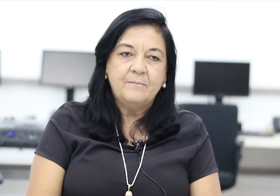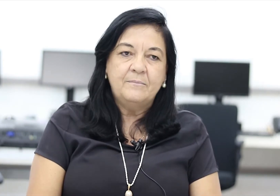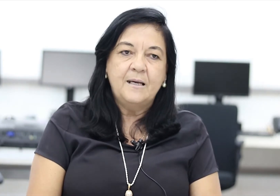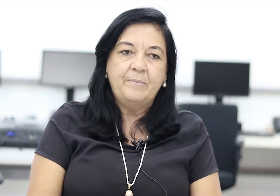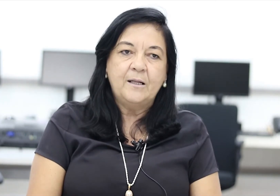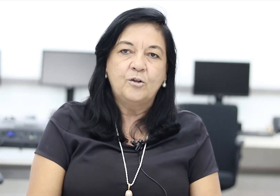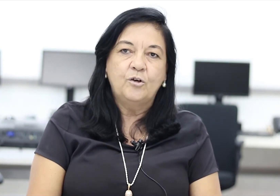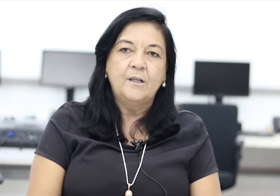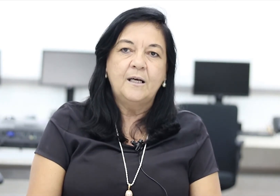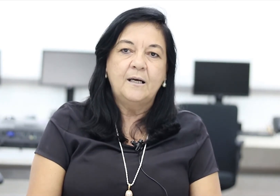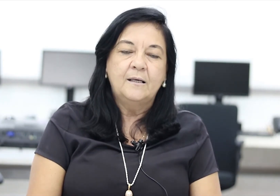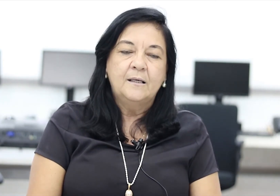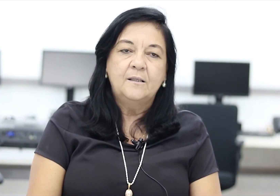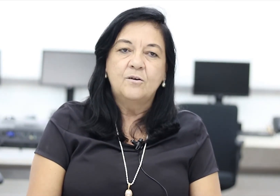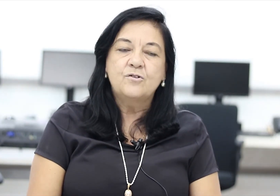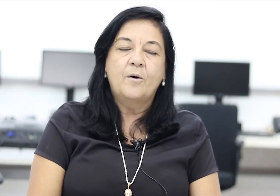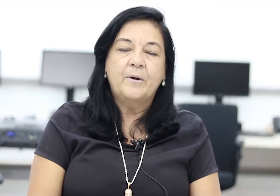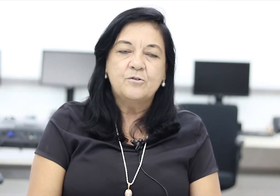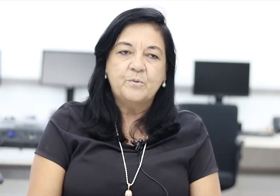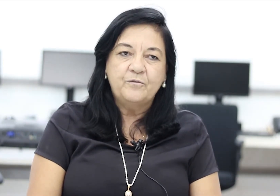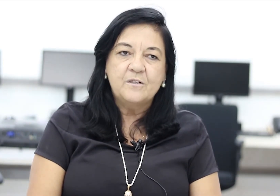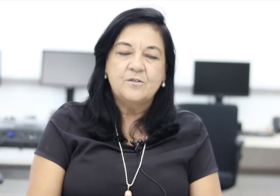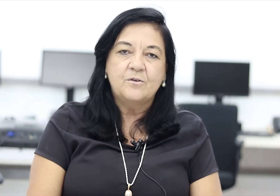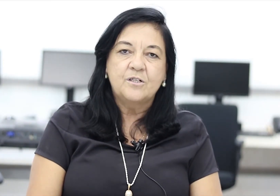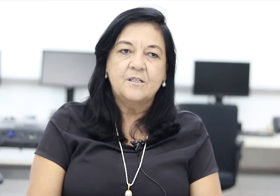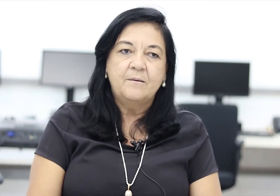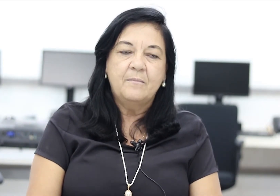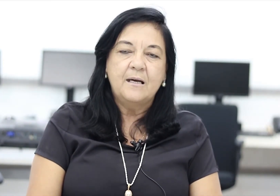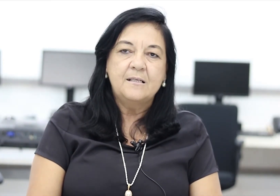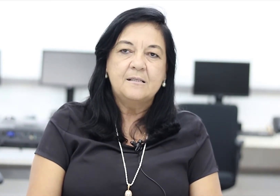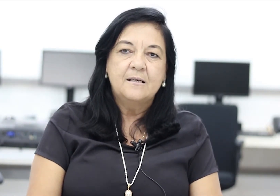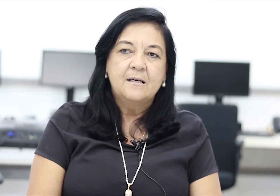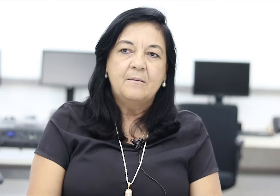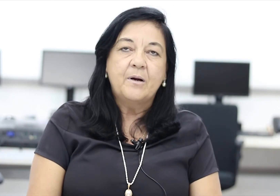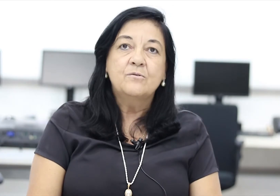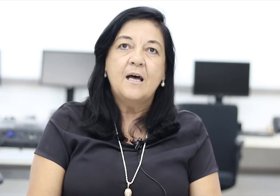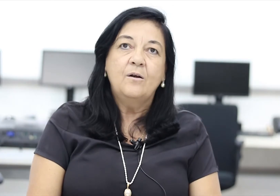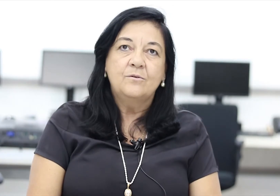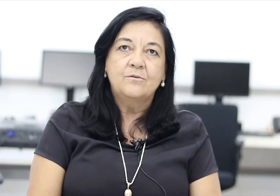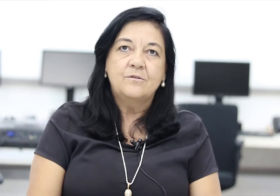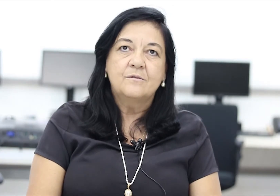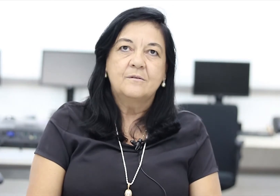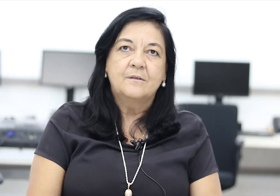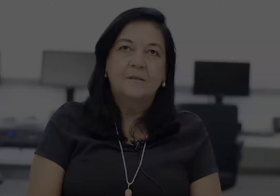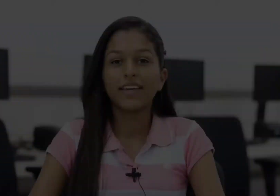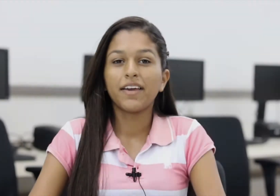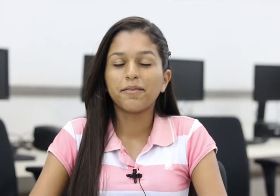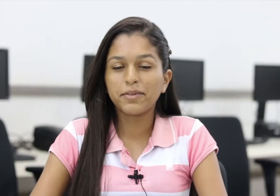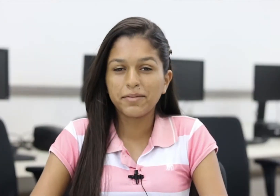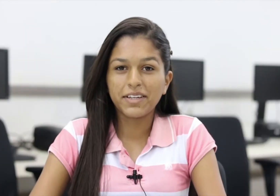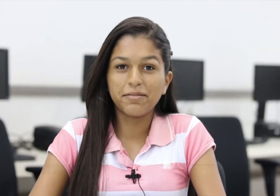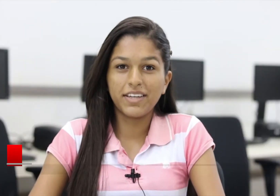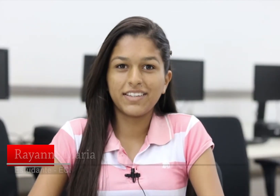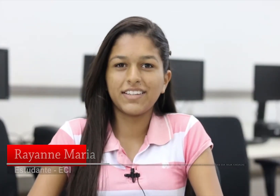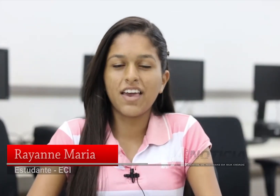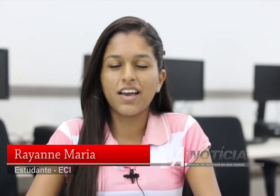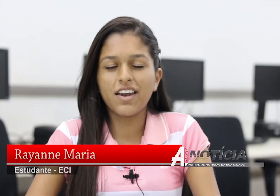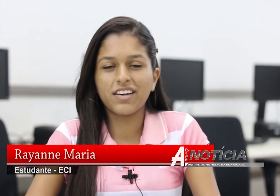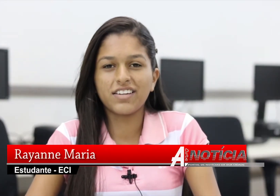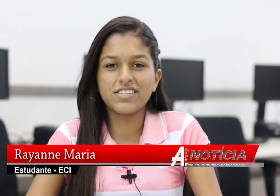né, para toda, não só para os professores, né, mas para os alunos. Primeiramente, né, quero agradecer a